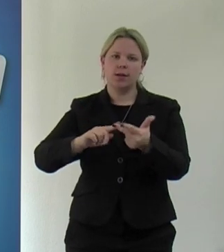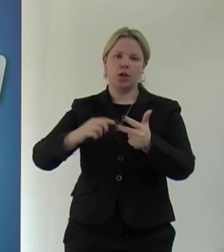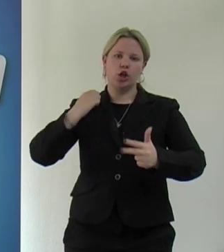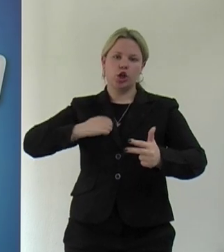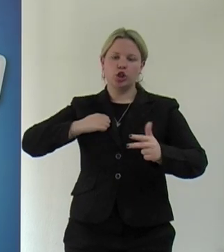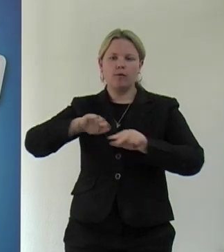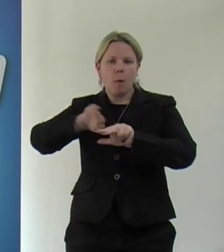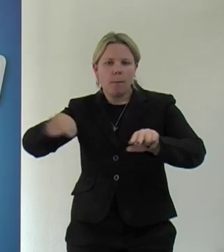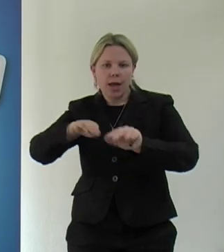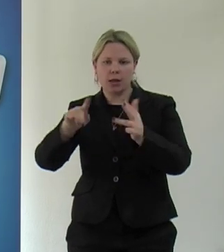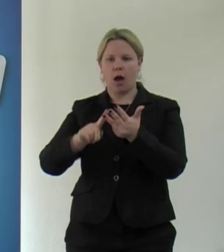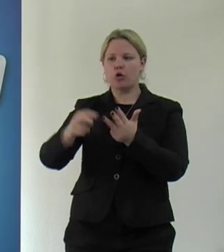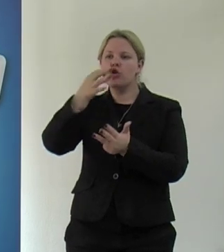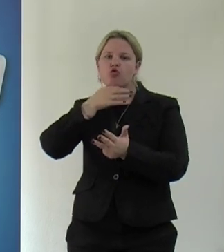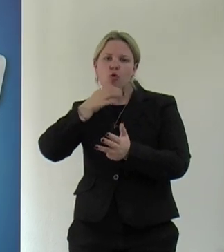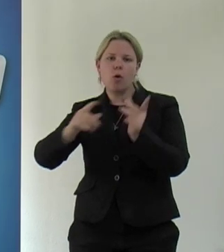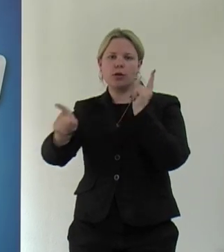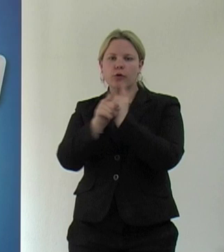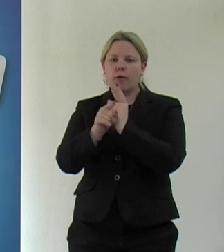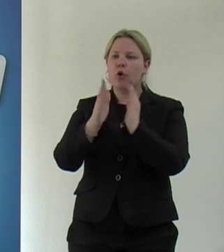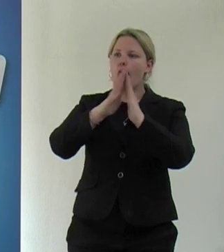Jugendtreff, Bücherei und so weiter.